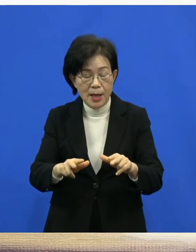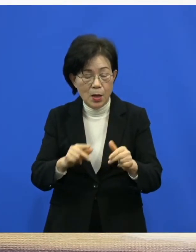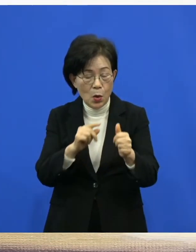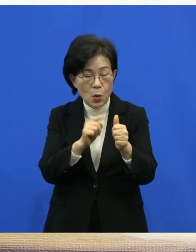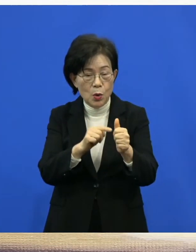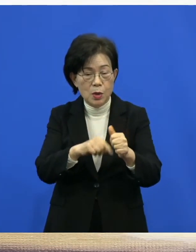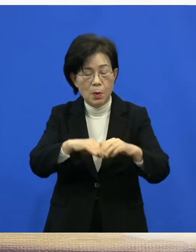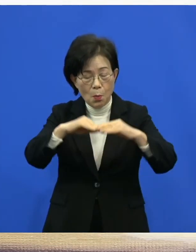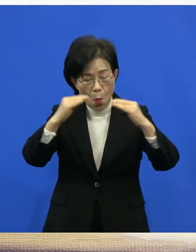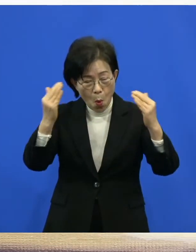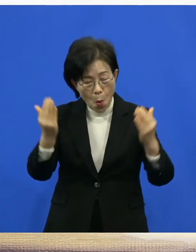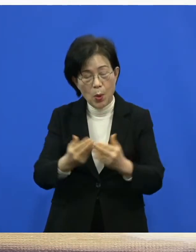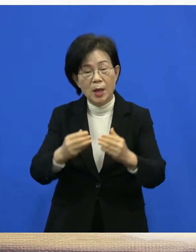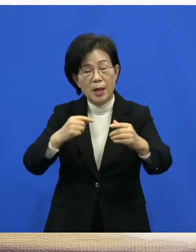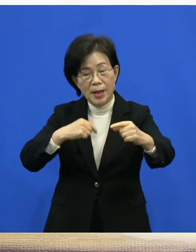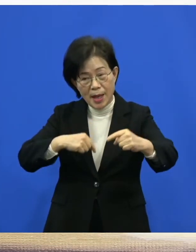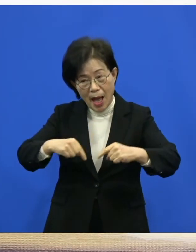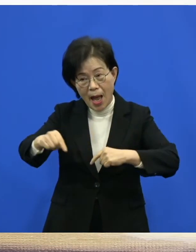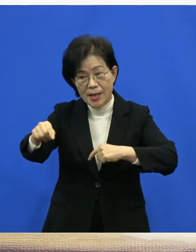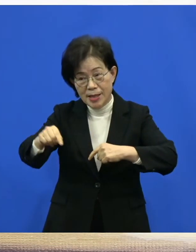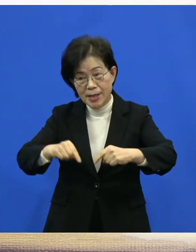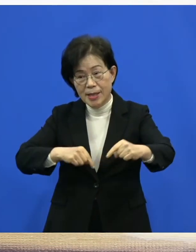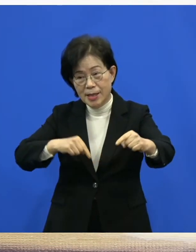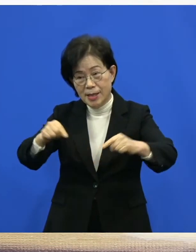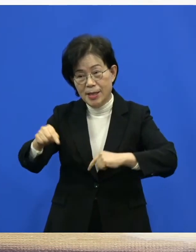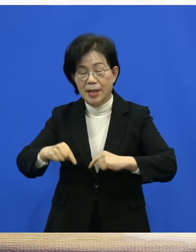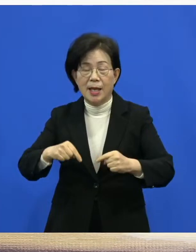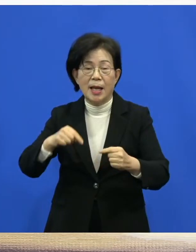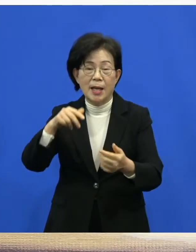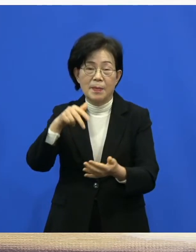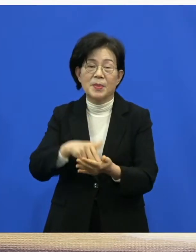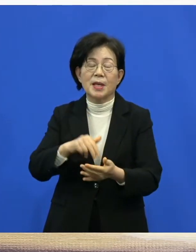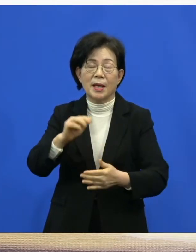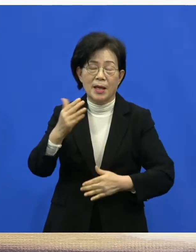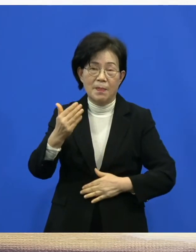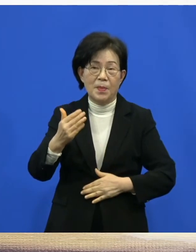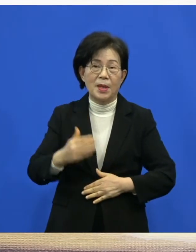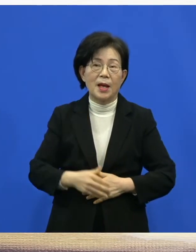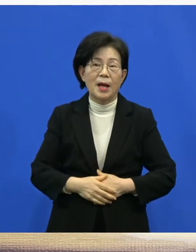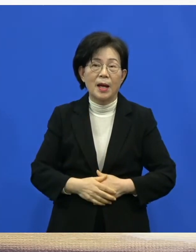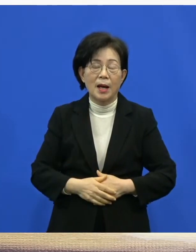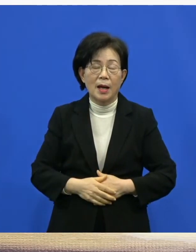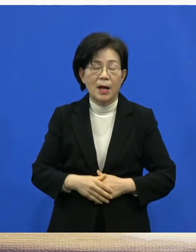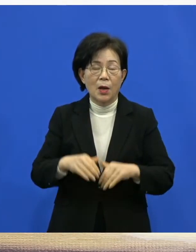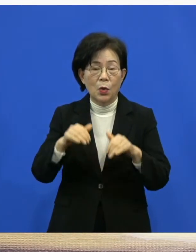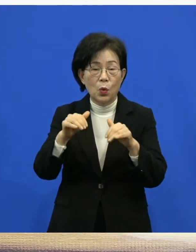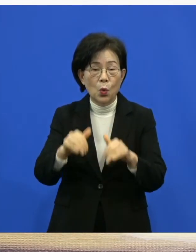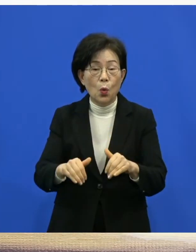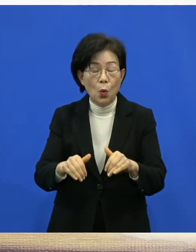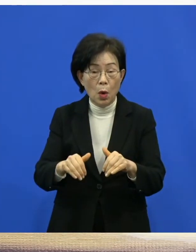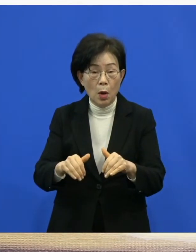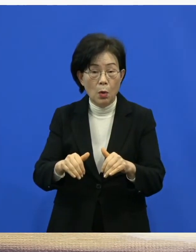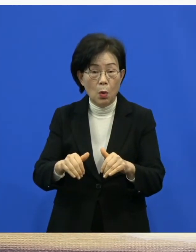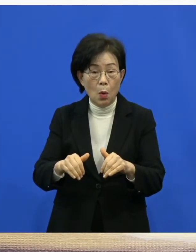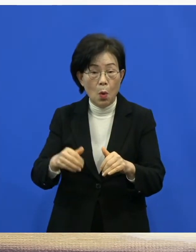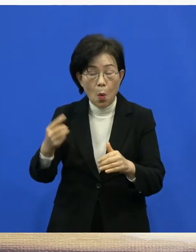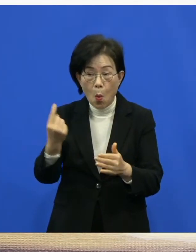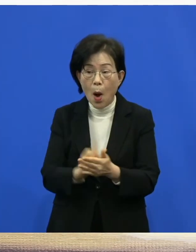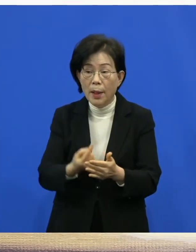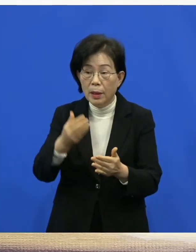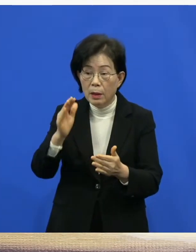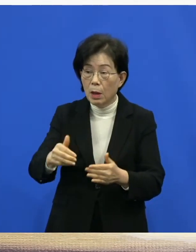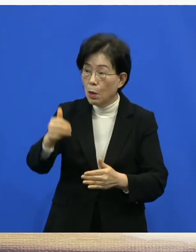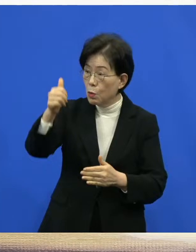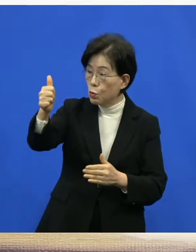걸 통제하고 다스리는 거예요. 그러니까 노예로 들어갔는데 금방 주인 같은 위치가 되는